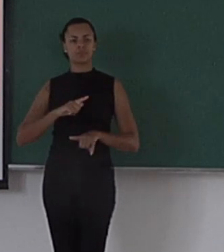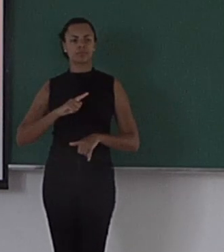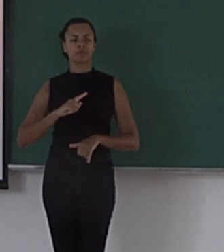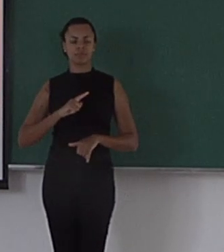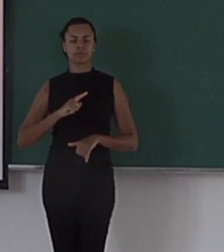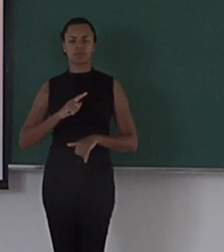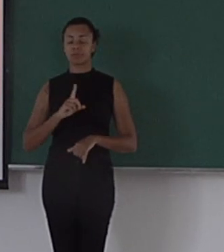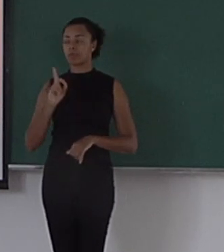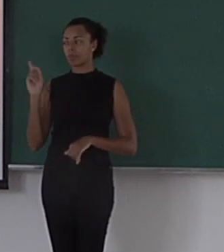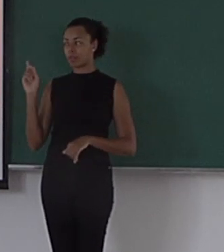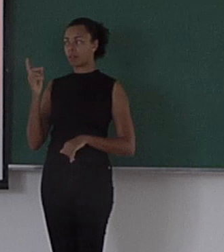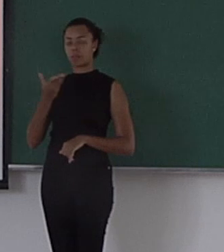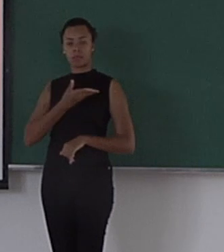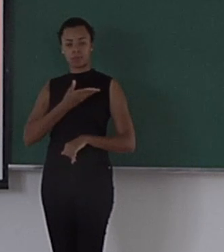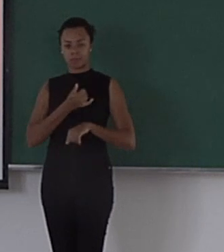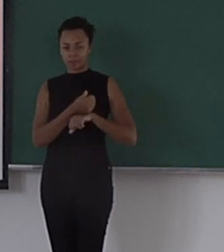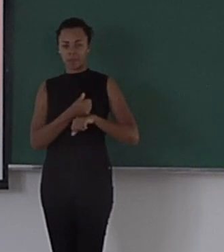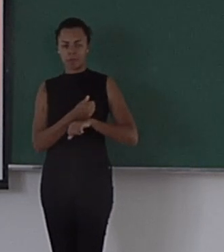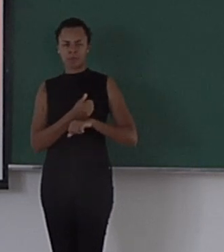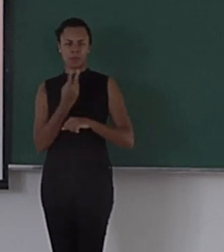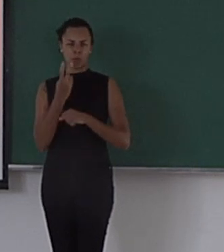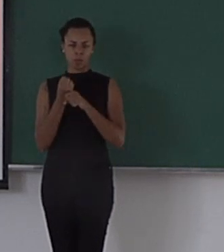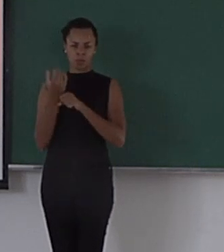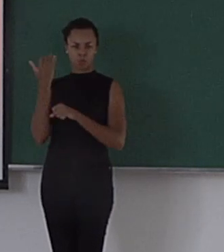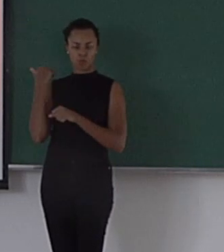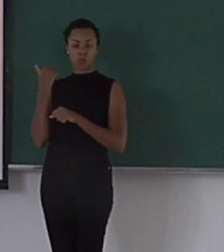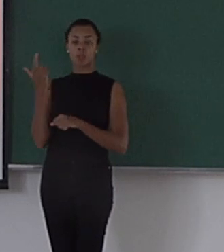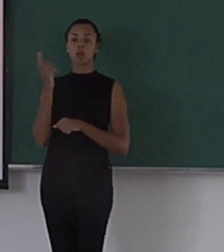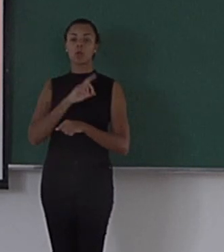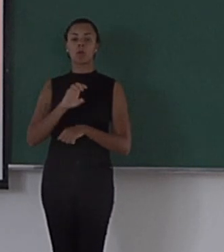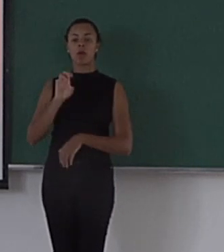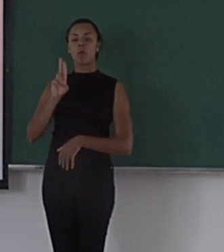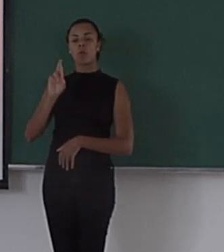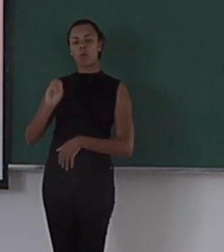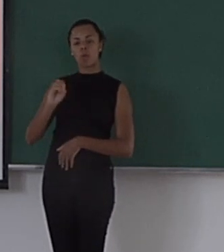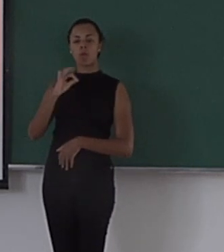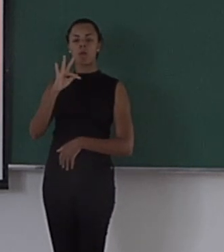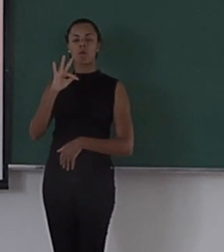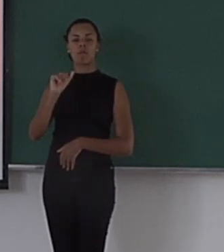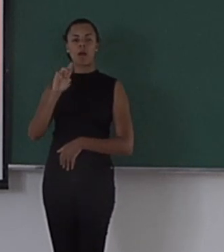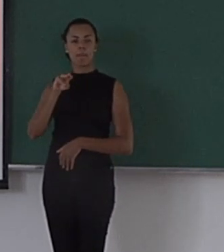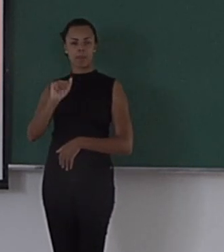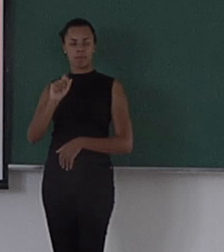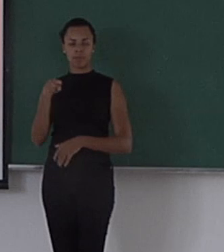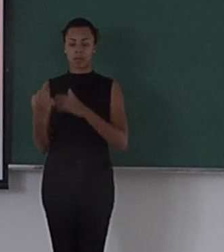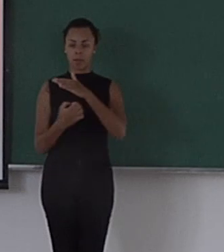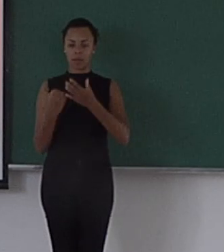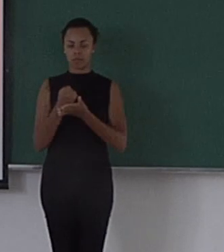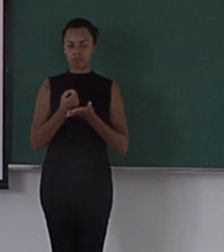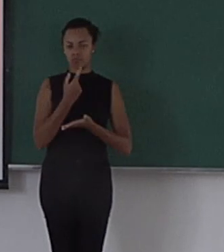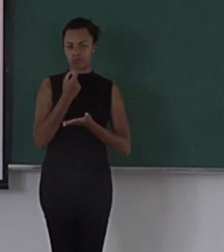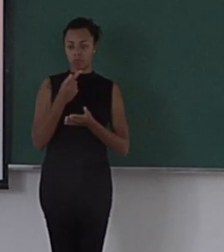Esse colega, inclusive, ganhou, há 2 anos atrás, um prêmio da Eurofarma, que é uma empresa, né, de